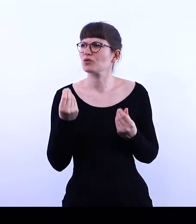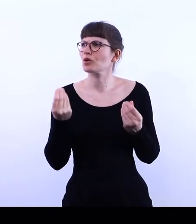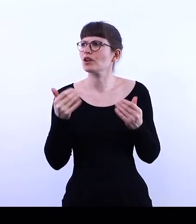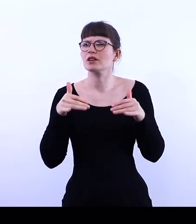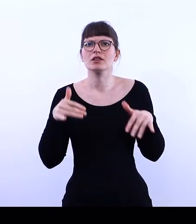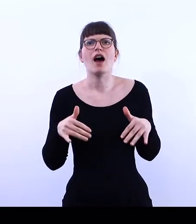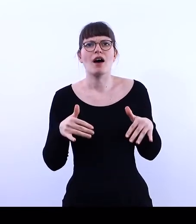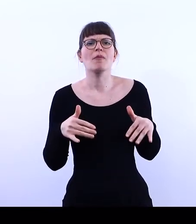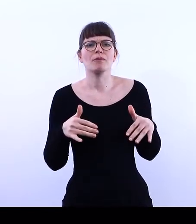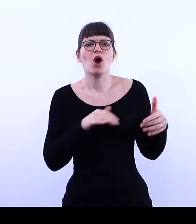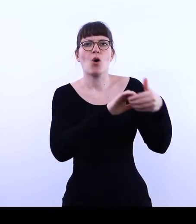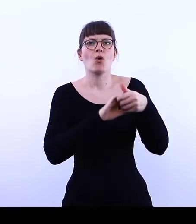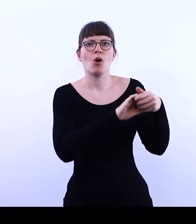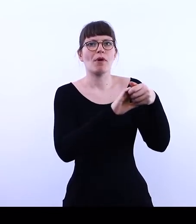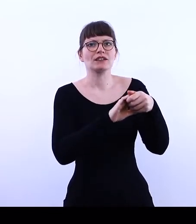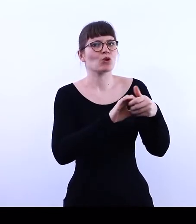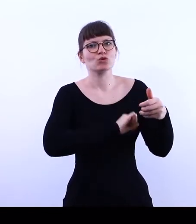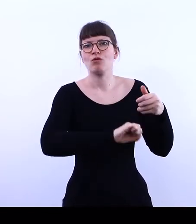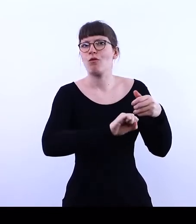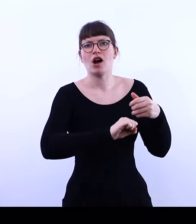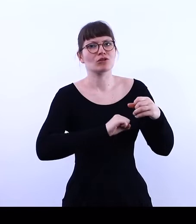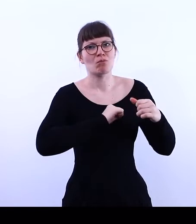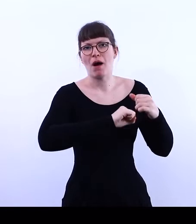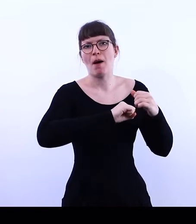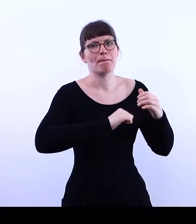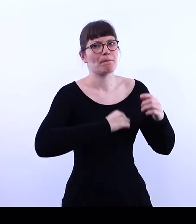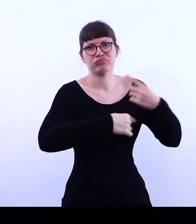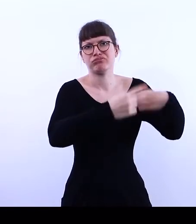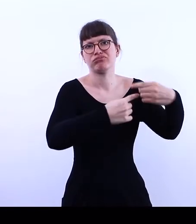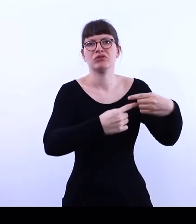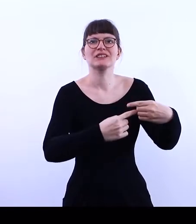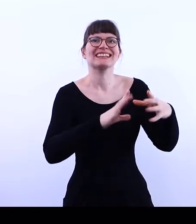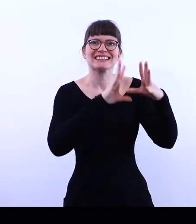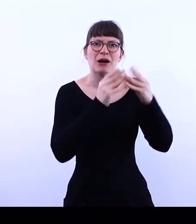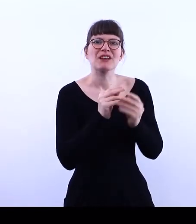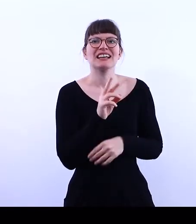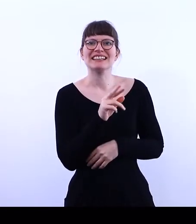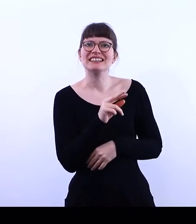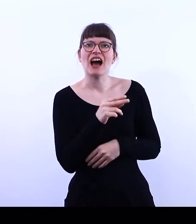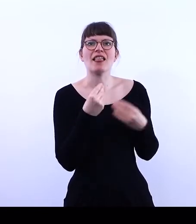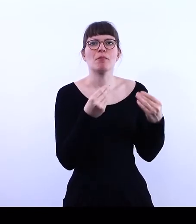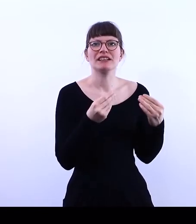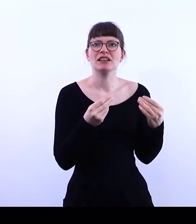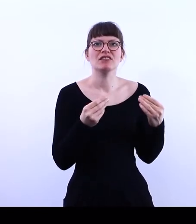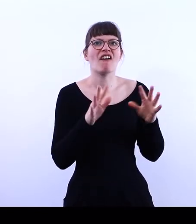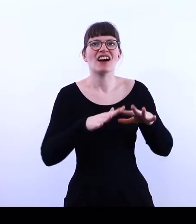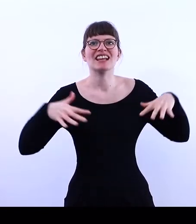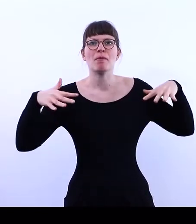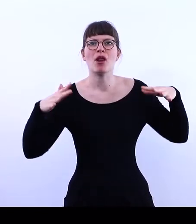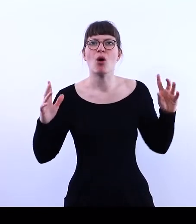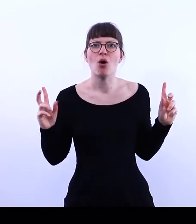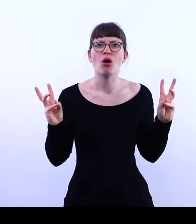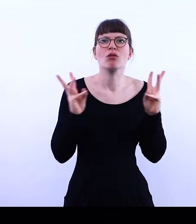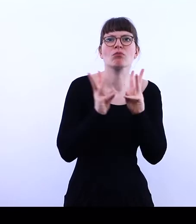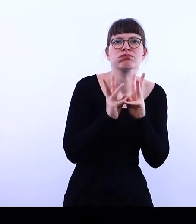die Kooperation dann gleich sehr fruchtbar sein kann, indem einfach diese ganze Frage von digitalen Mitglied der Versammlung, wie kann das eigentlich gut